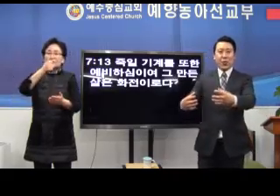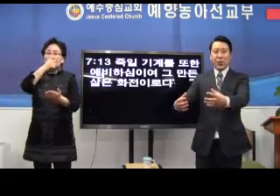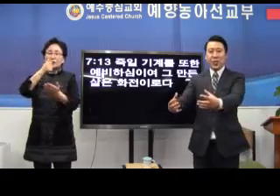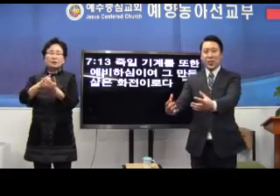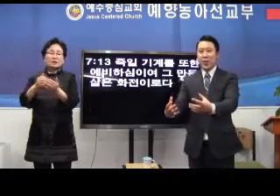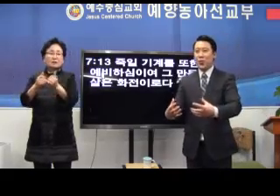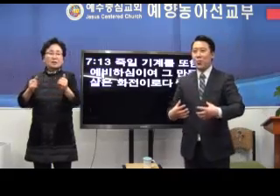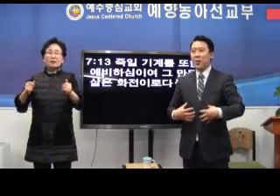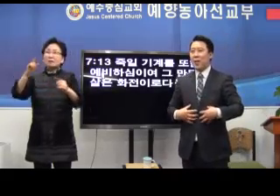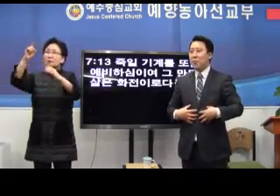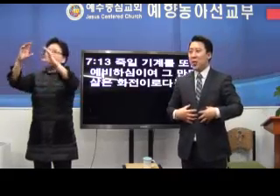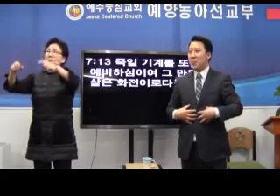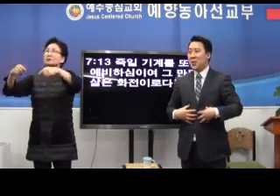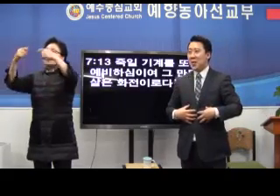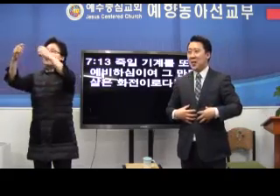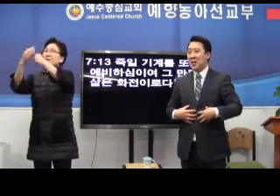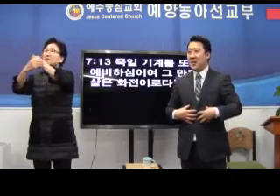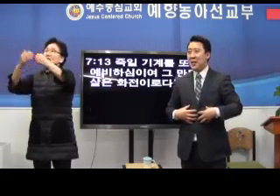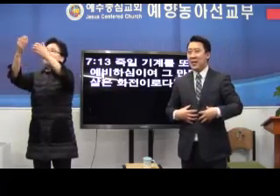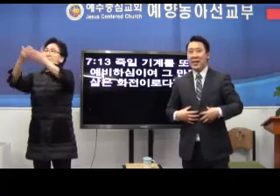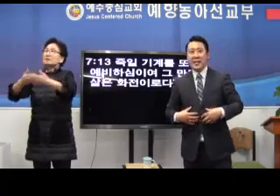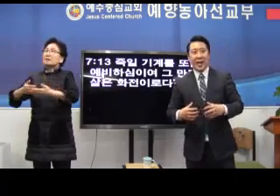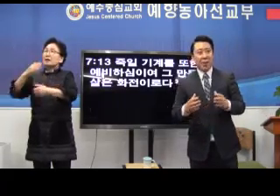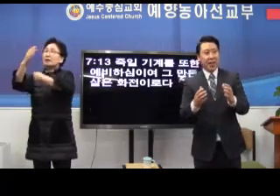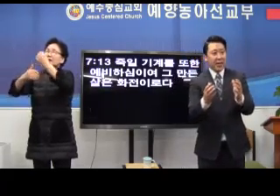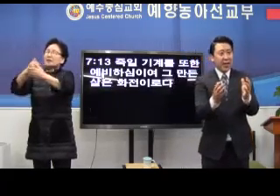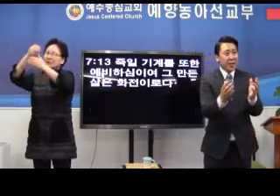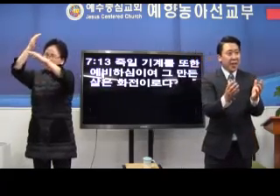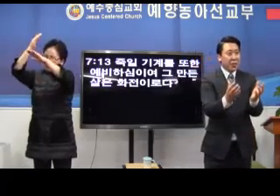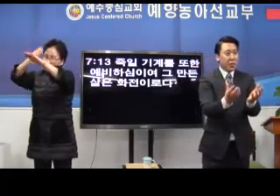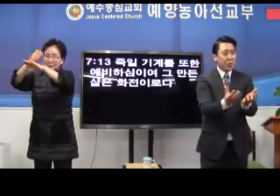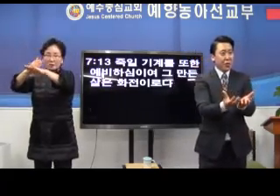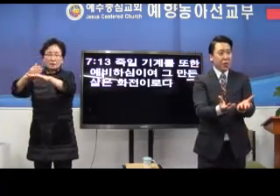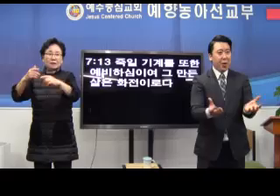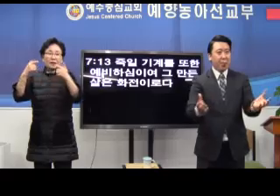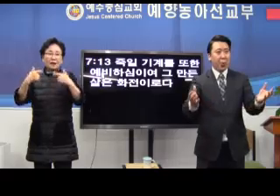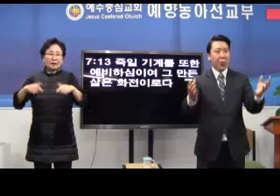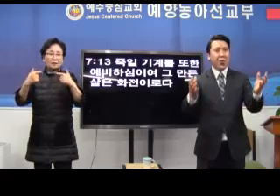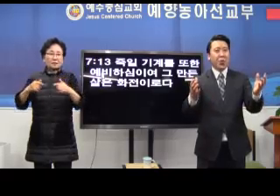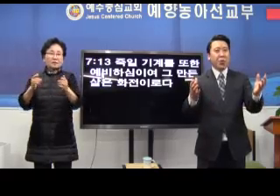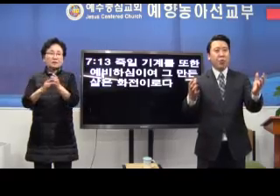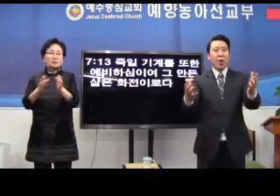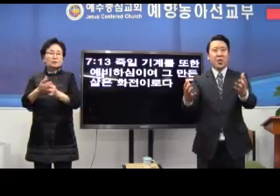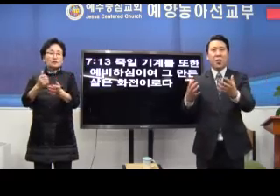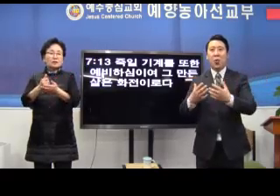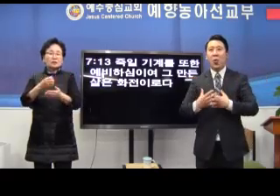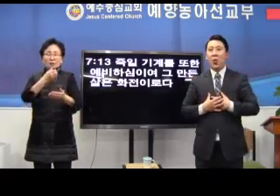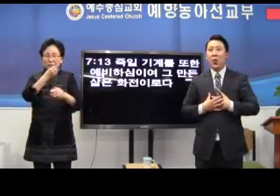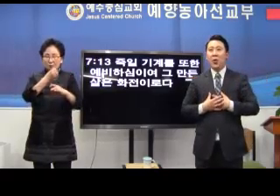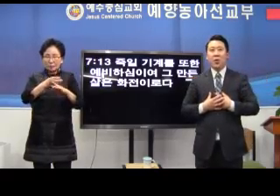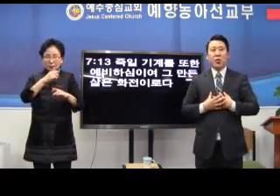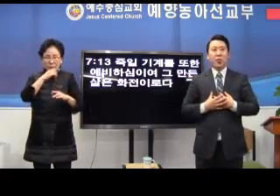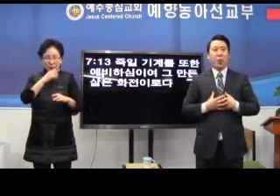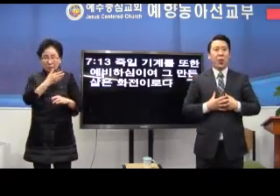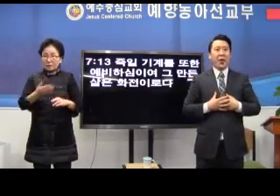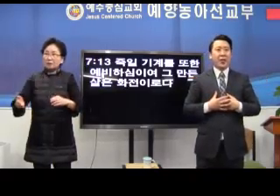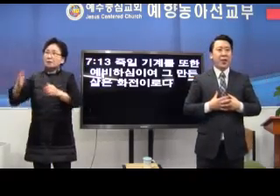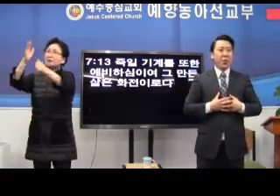수 있는 은혜 주심을 감사합니다. 날마다 예수 그리스도의 보혈을 구하시고 그 보혈의 은혜